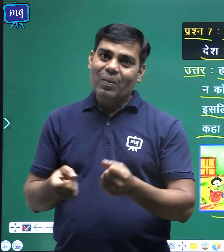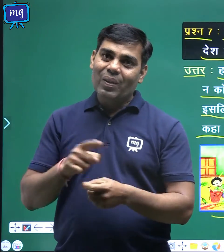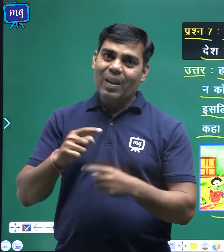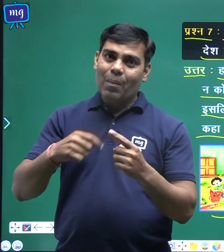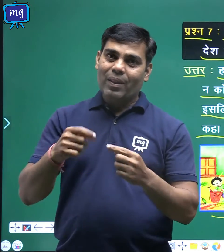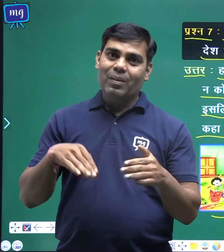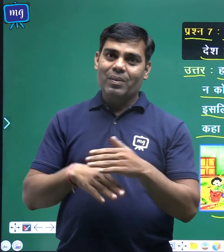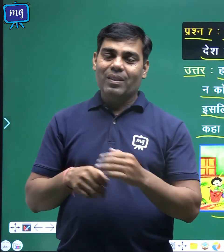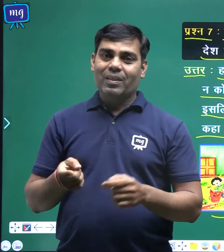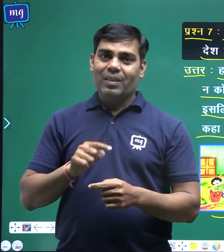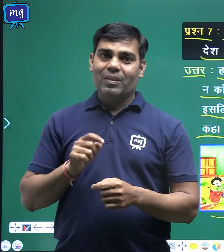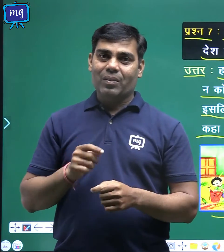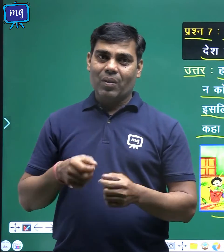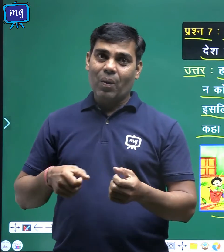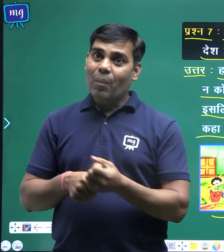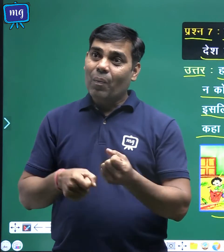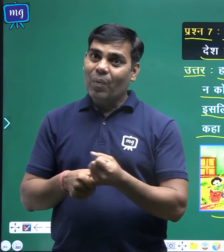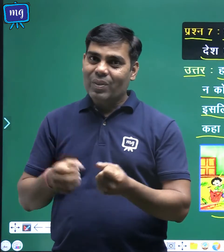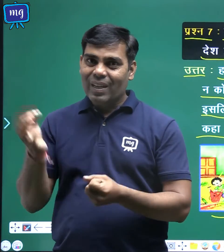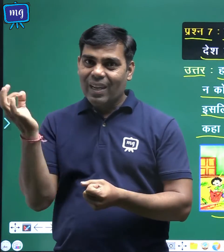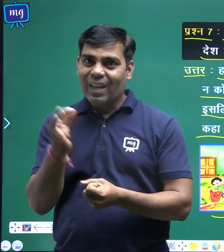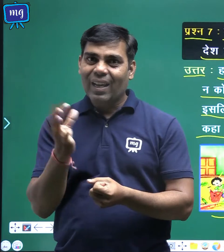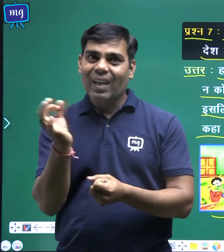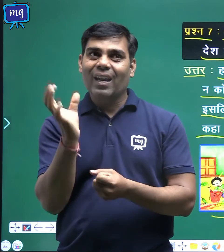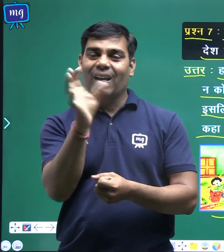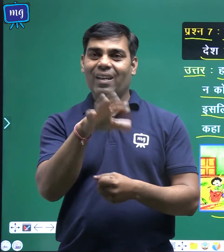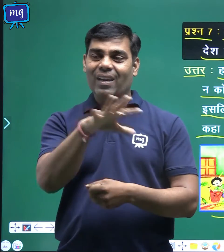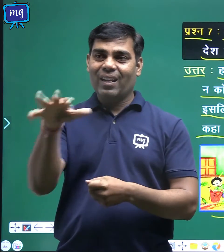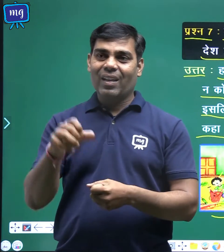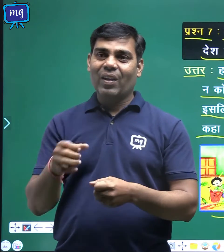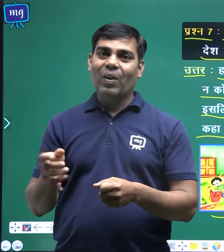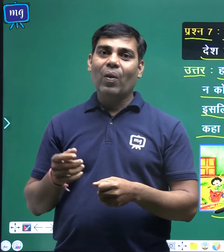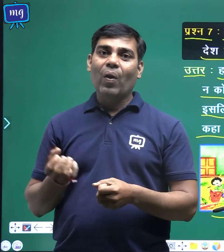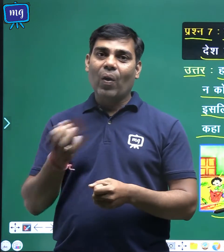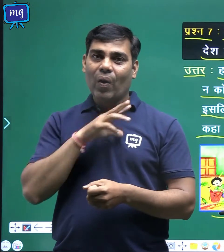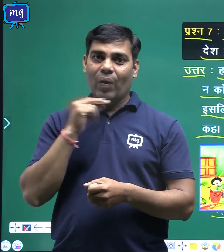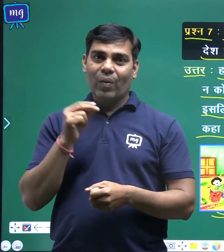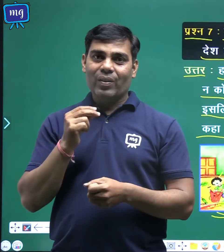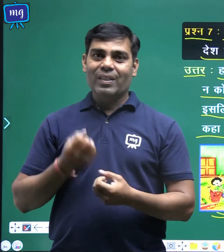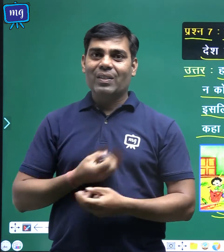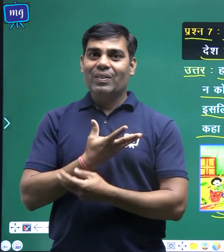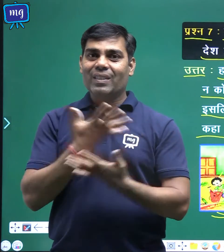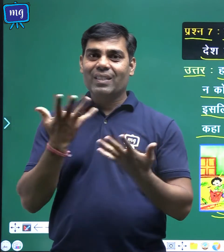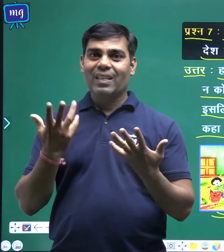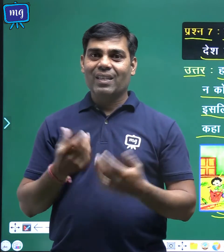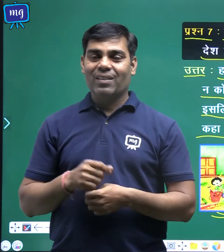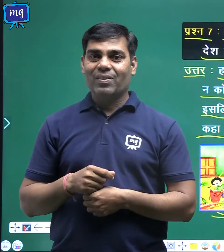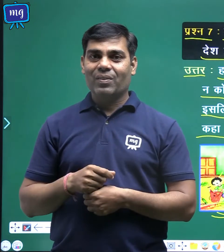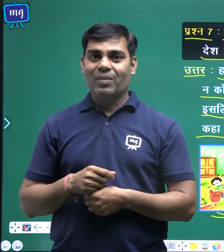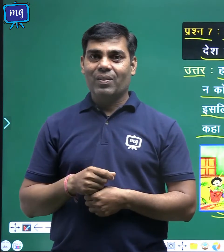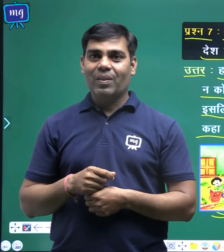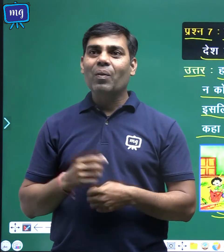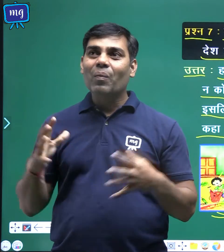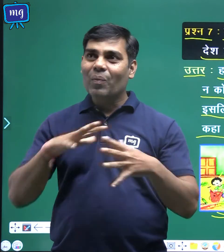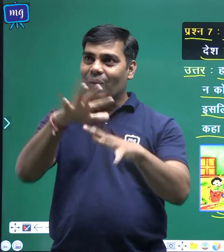से बौछारें कर रहे हैं और हर्षोल्लास का